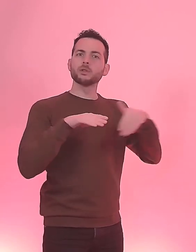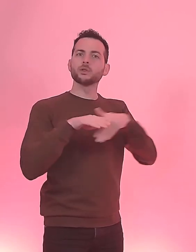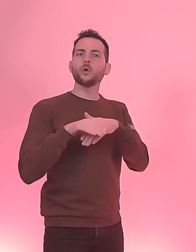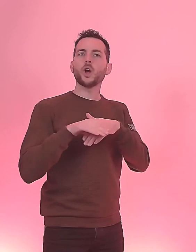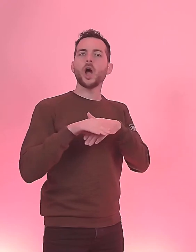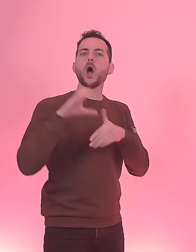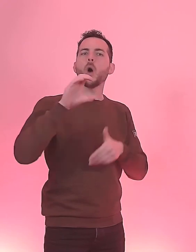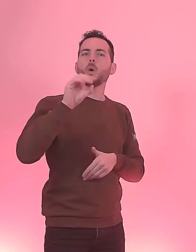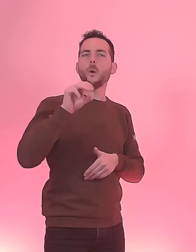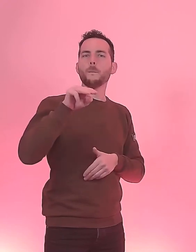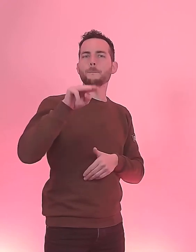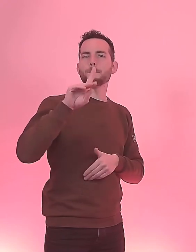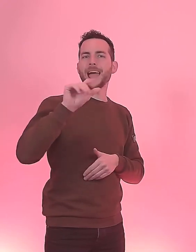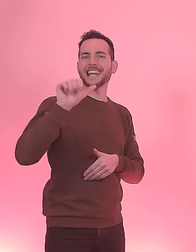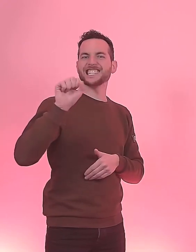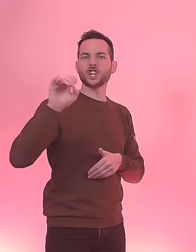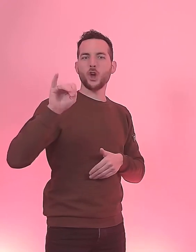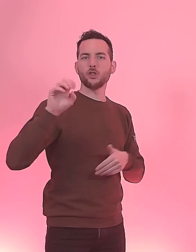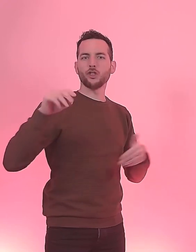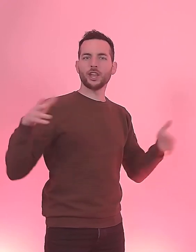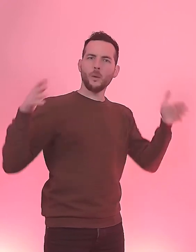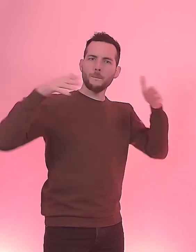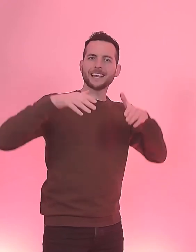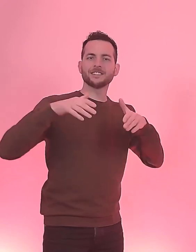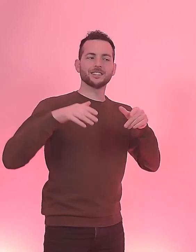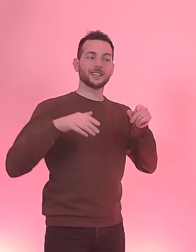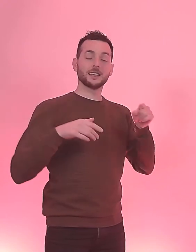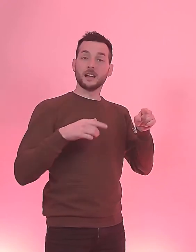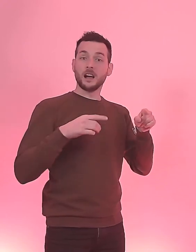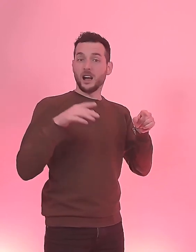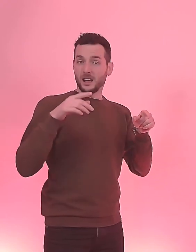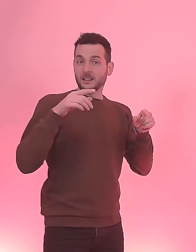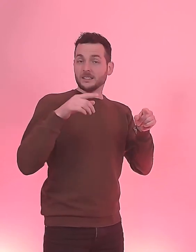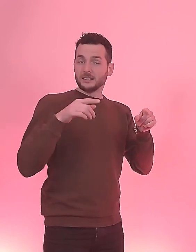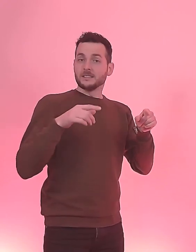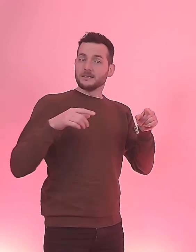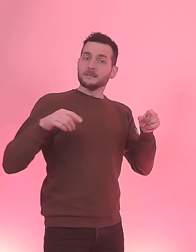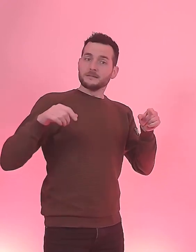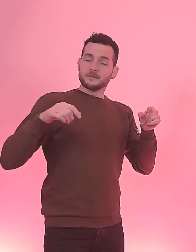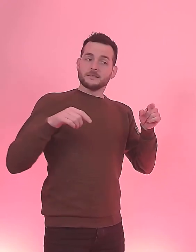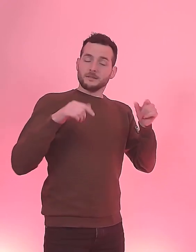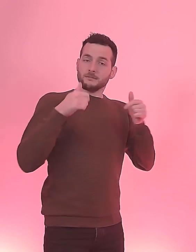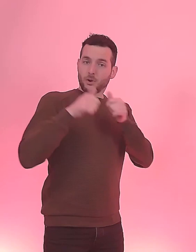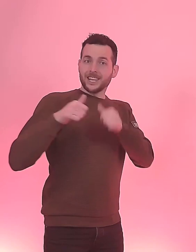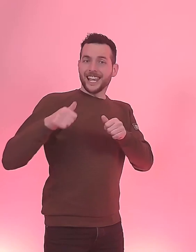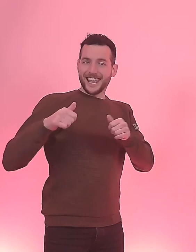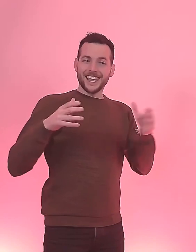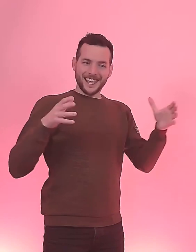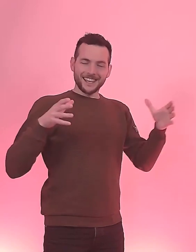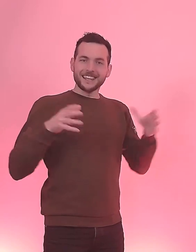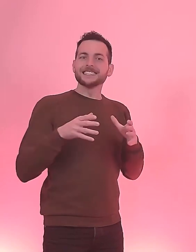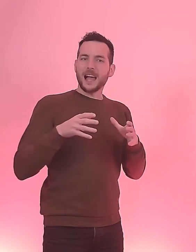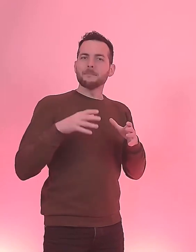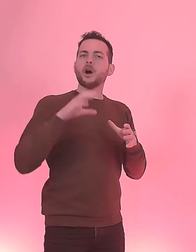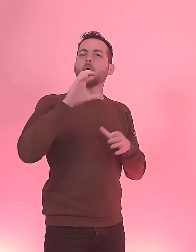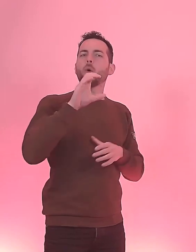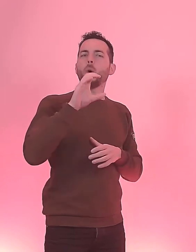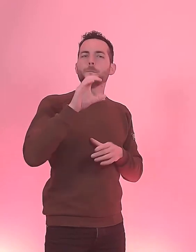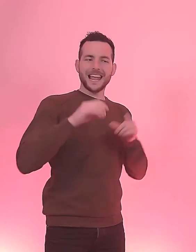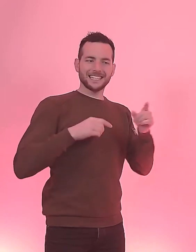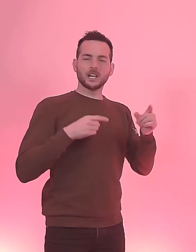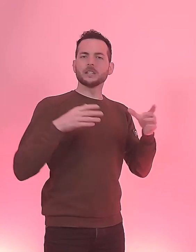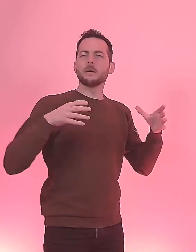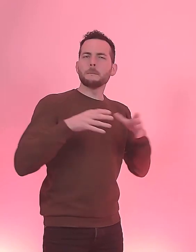als je al wat langer meegaat en op trekt samen met ons als mozaïek dan weet je dat we samen met compassion een